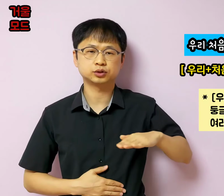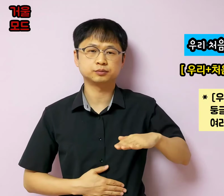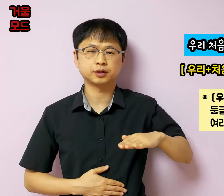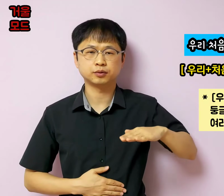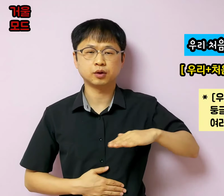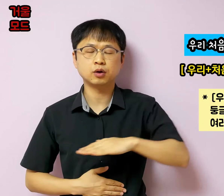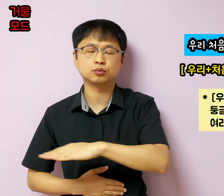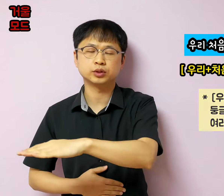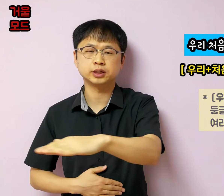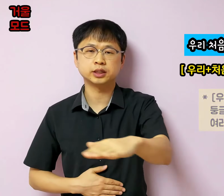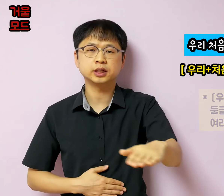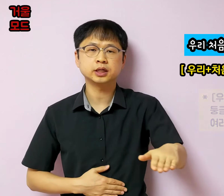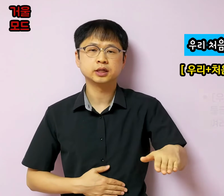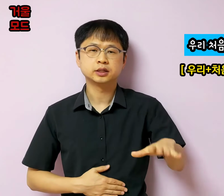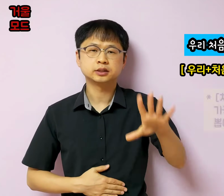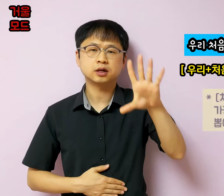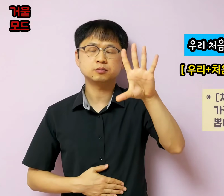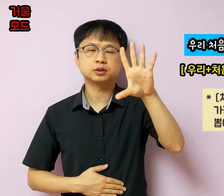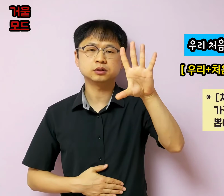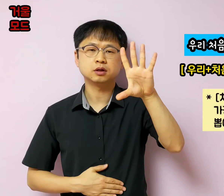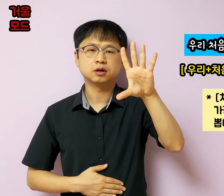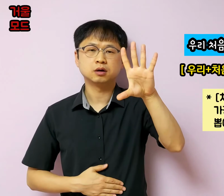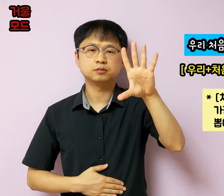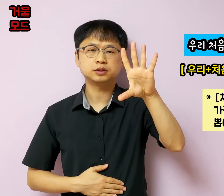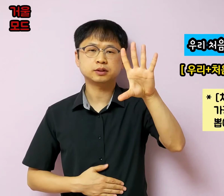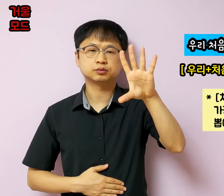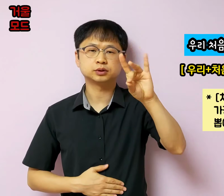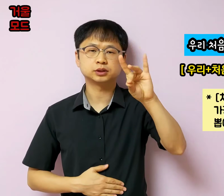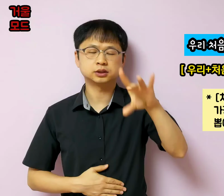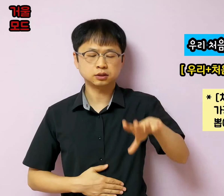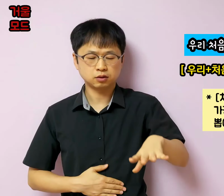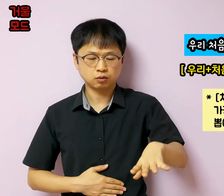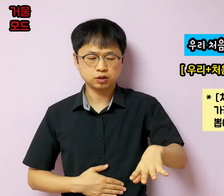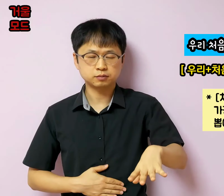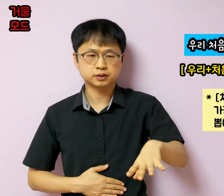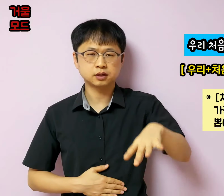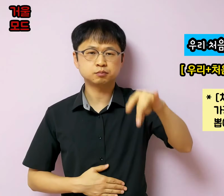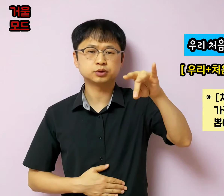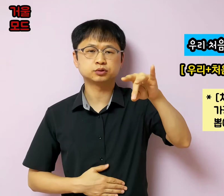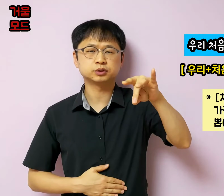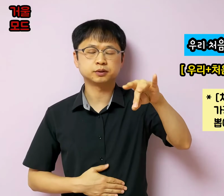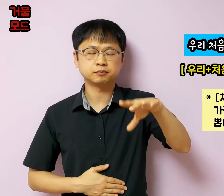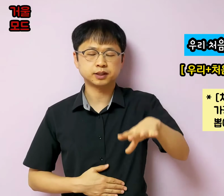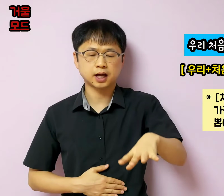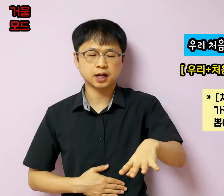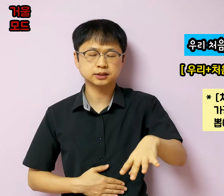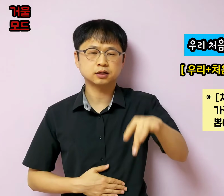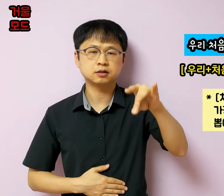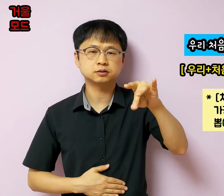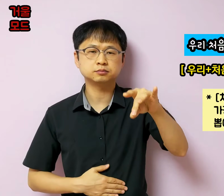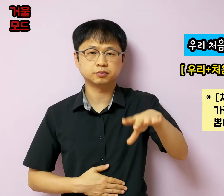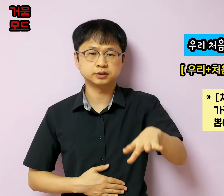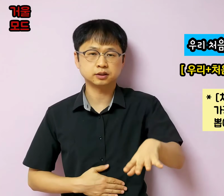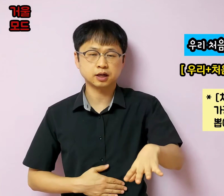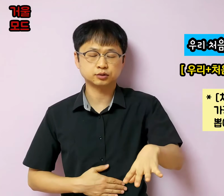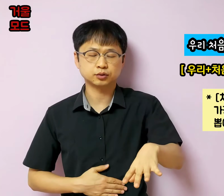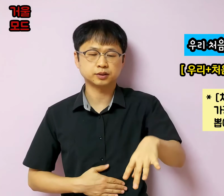주시면 되고요. 우리 처음은 엄지와 중지를 올리면서 붙여주시면 됩니다. 처음, 먼저라는